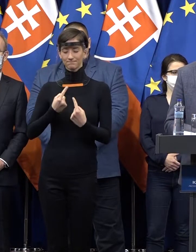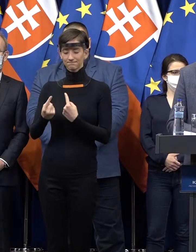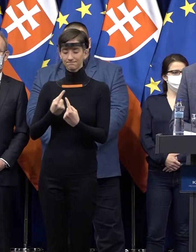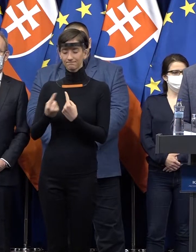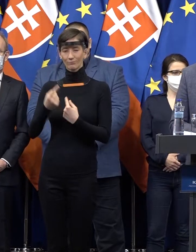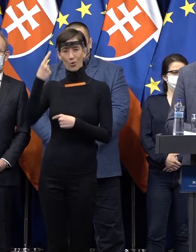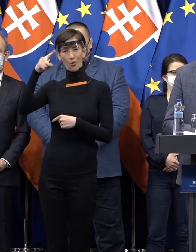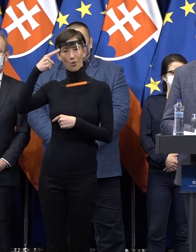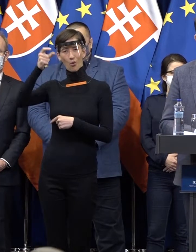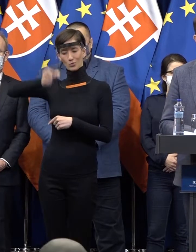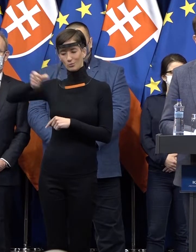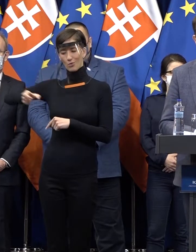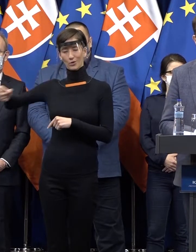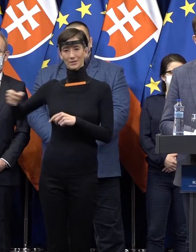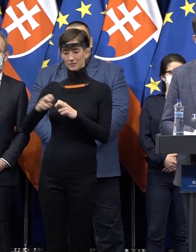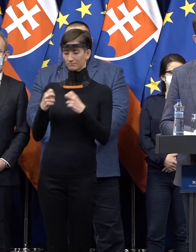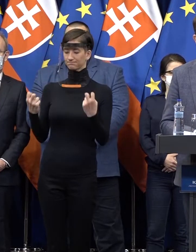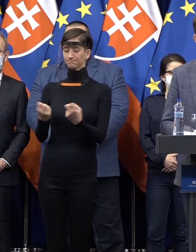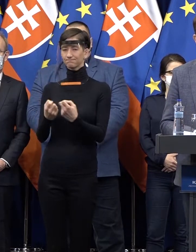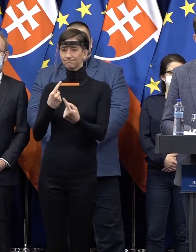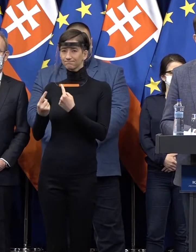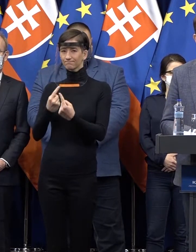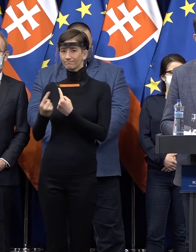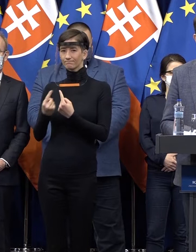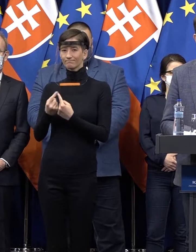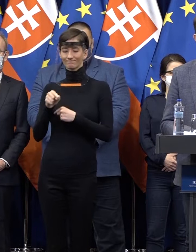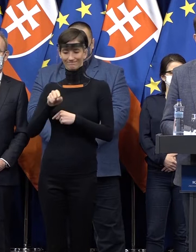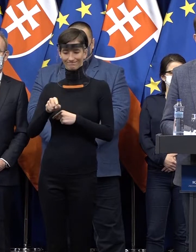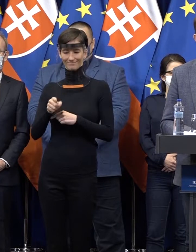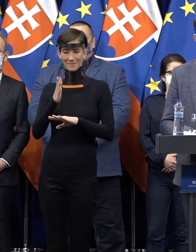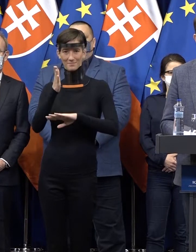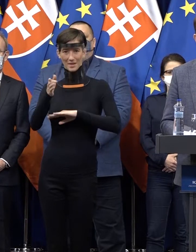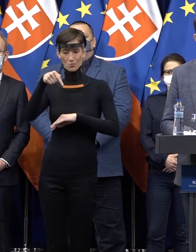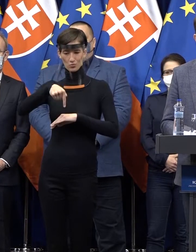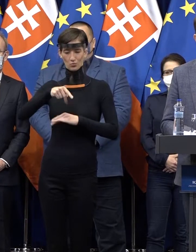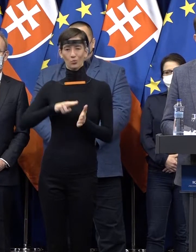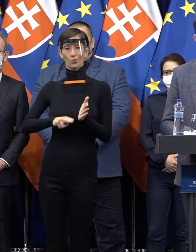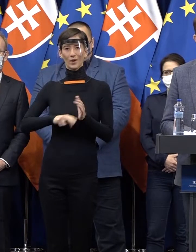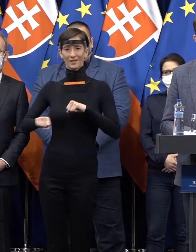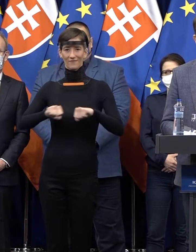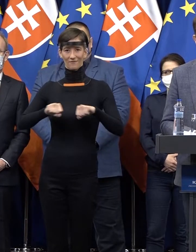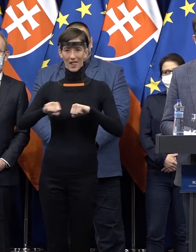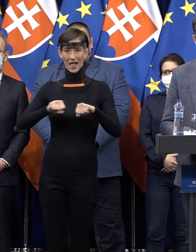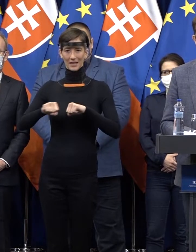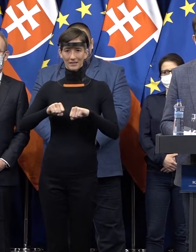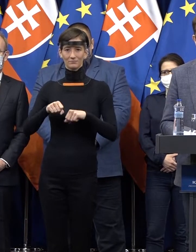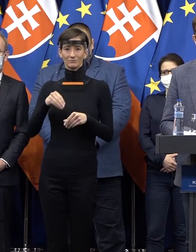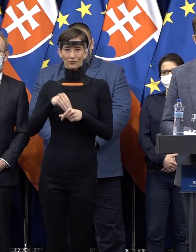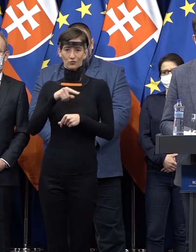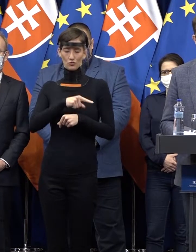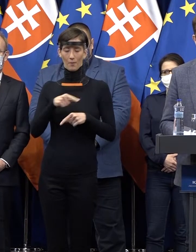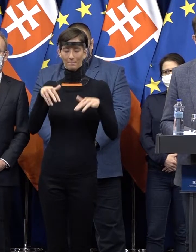odborníkmi, špičkovými odborníkmi priamo na úrade vlády za prítomnosti predsedu vlády Igora